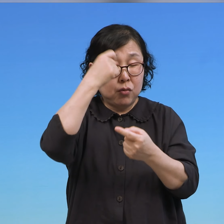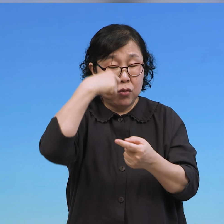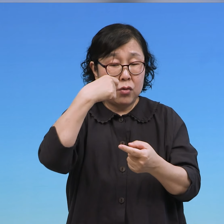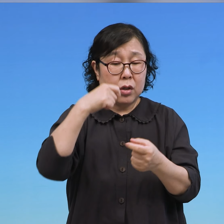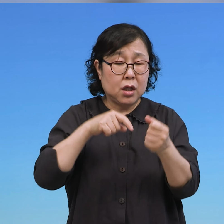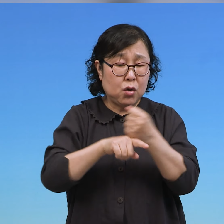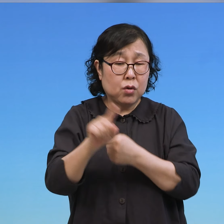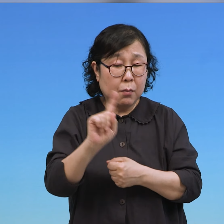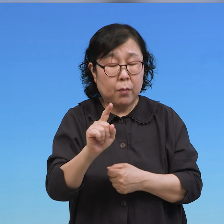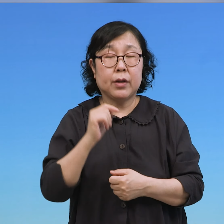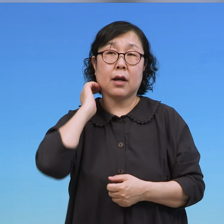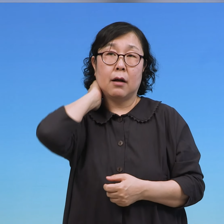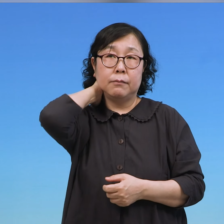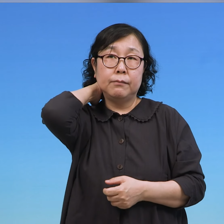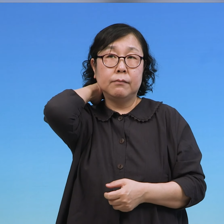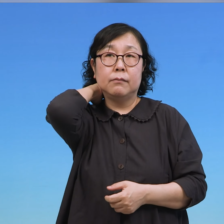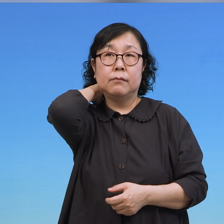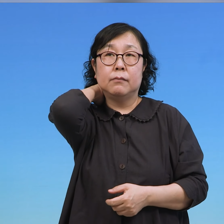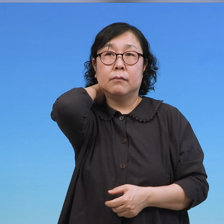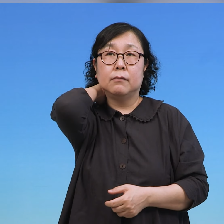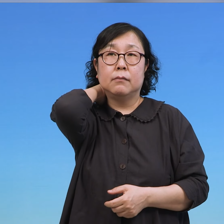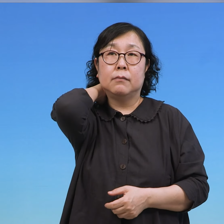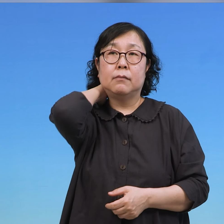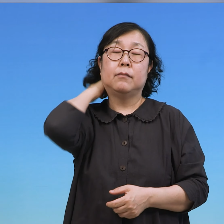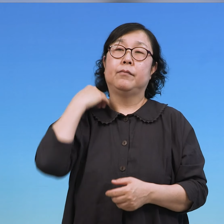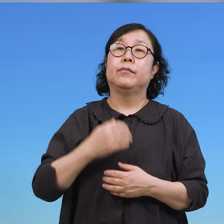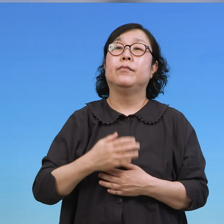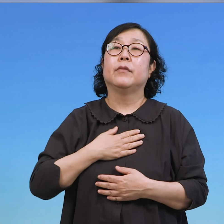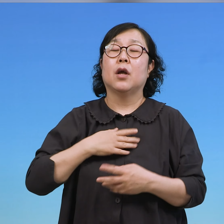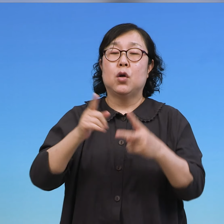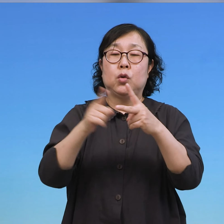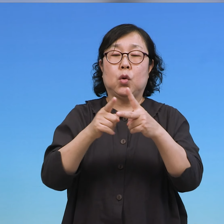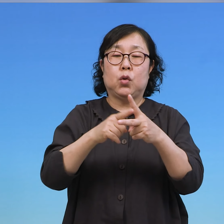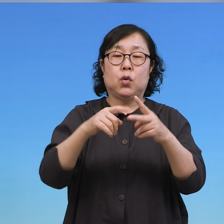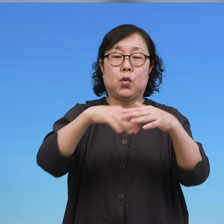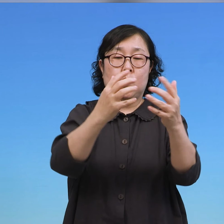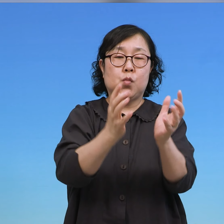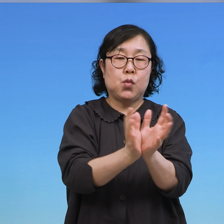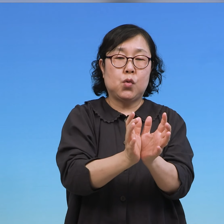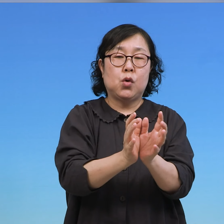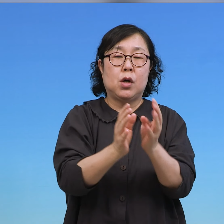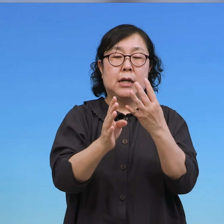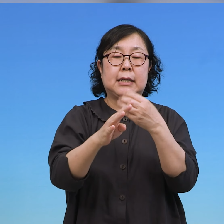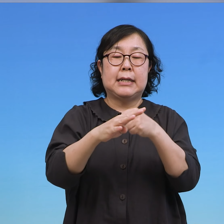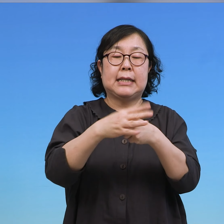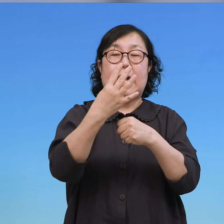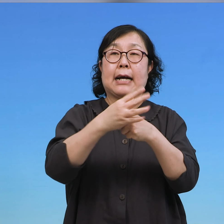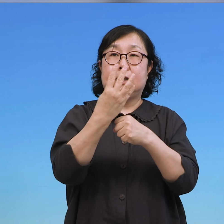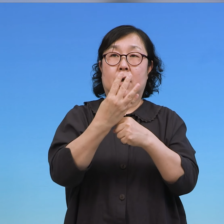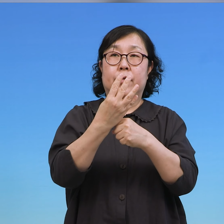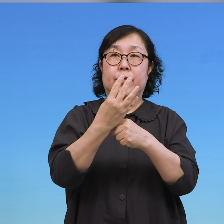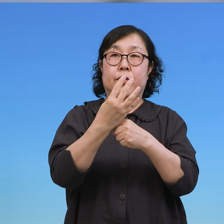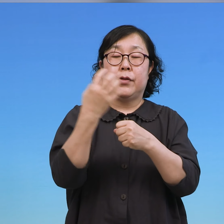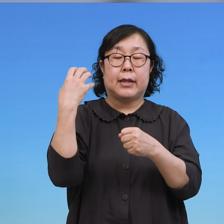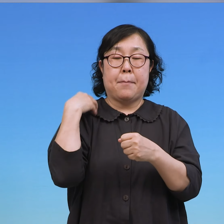최근에 우리 교회 그 초등부 담당 교역자한테서 이야기를 듣고 저도 울 뻔했습니다. 초등학교 4학년이에요.